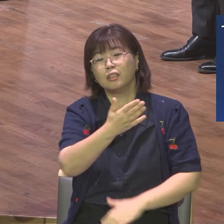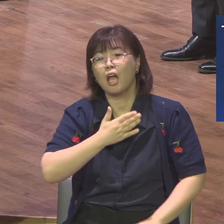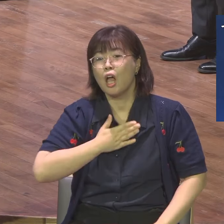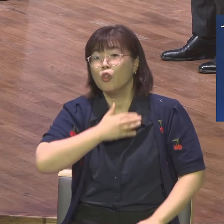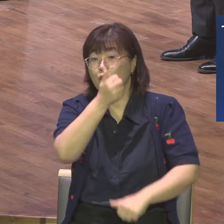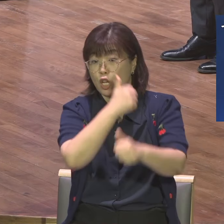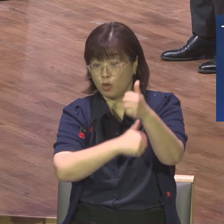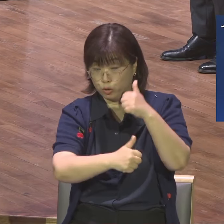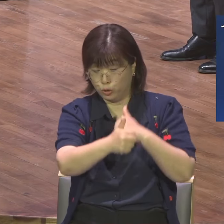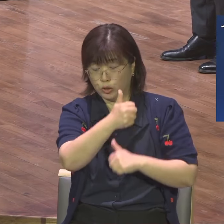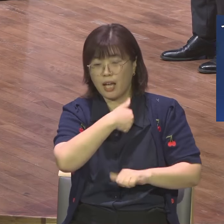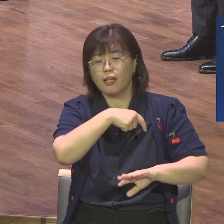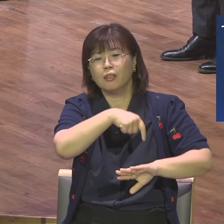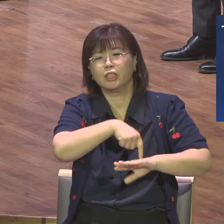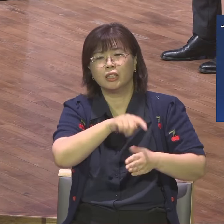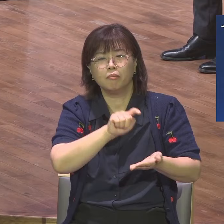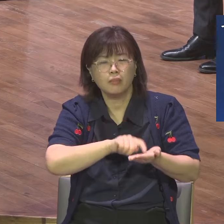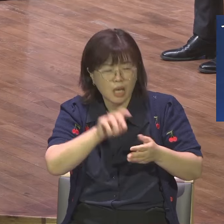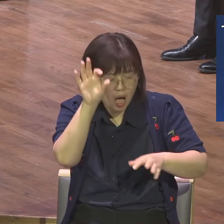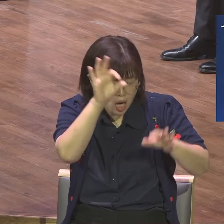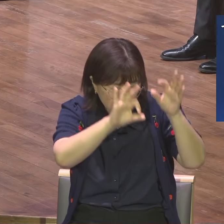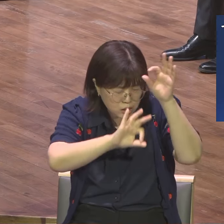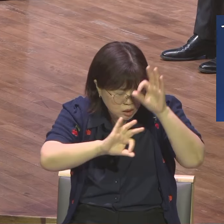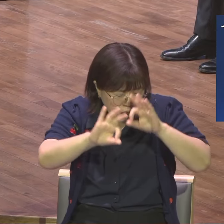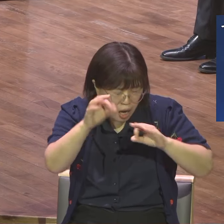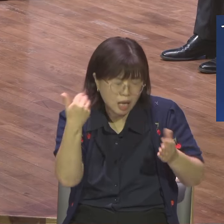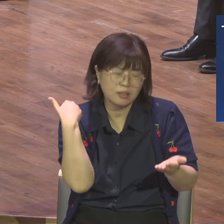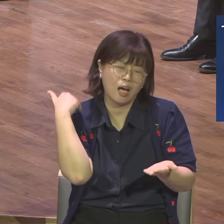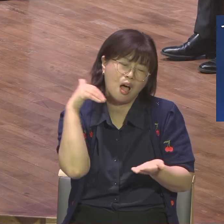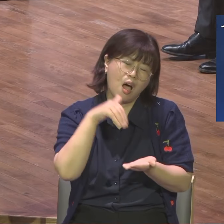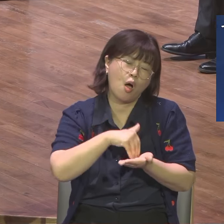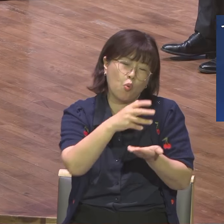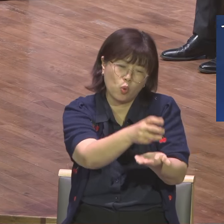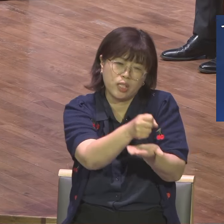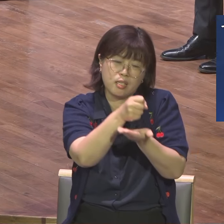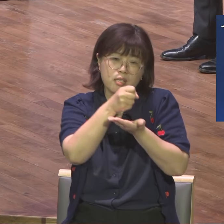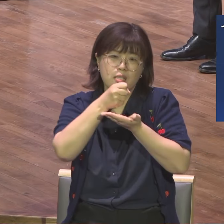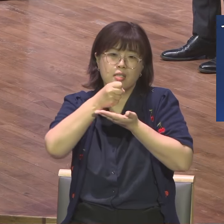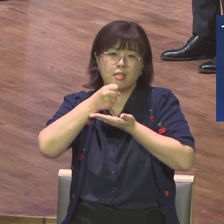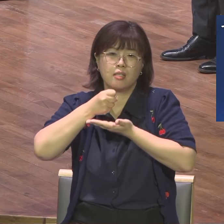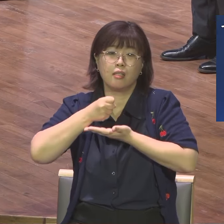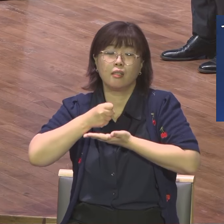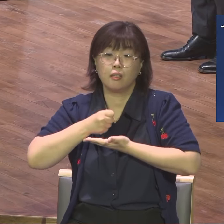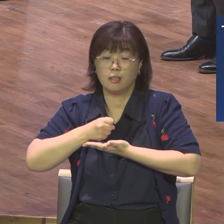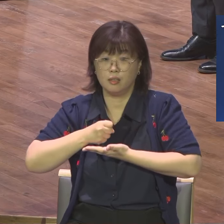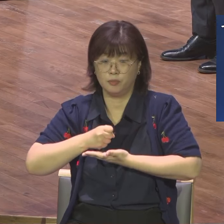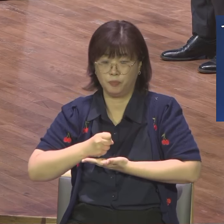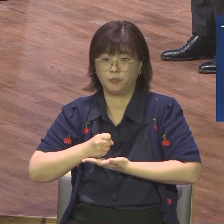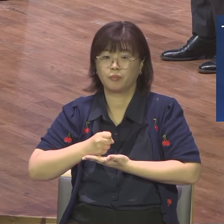빼앗겨버린 내 힘든 심장 찾아오리